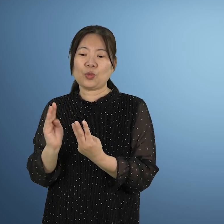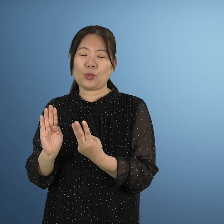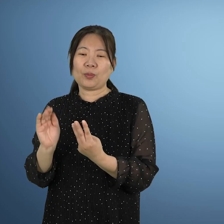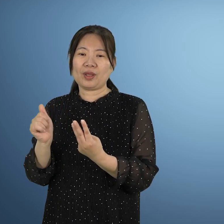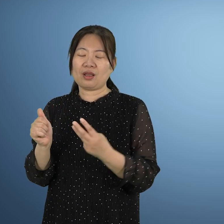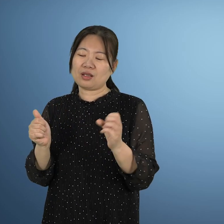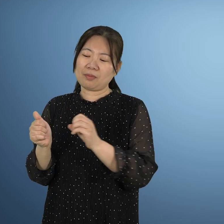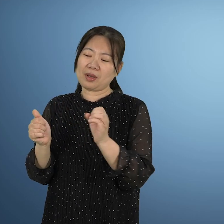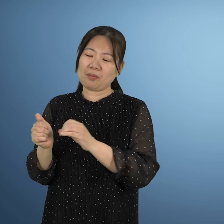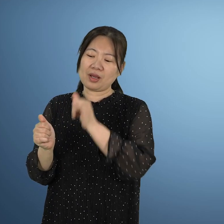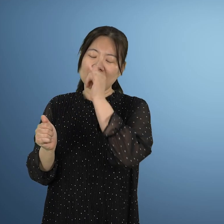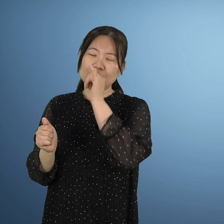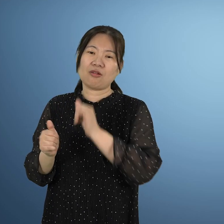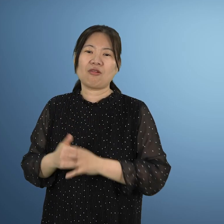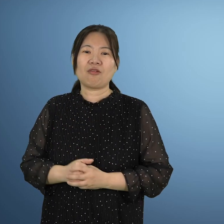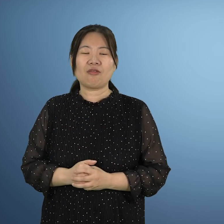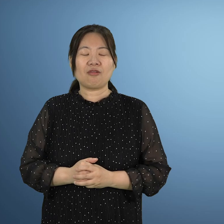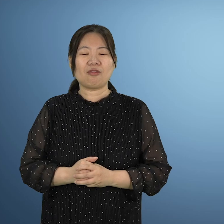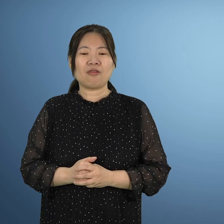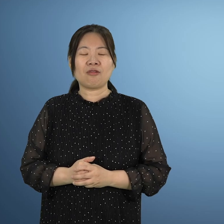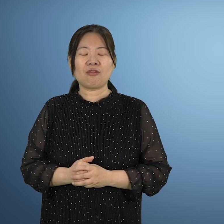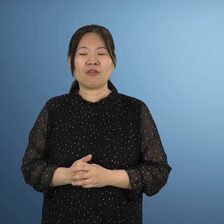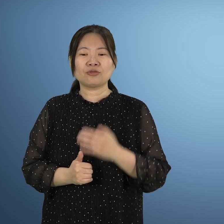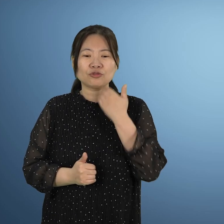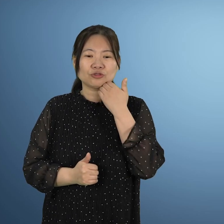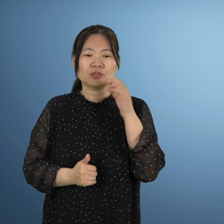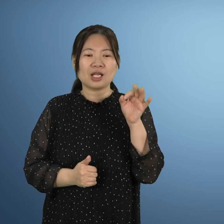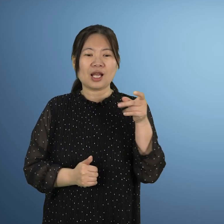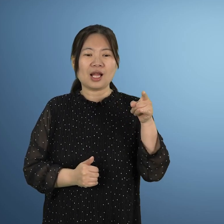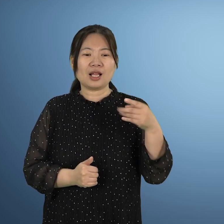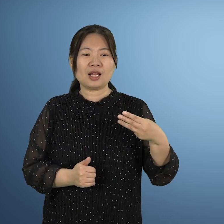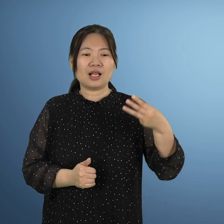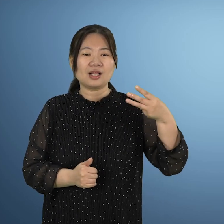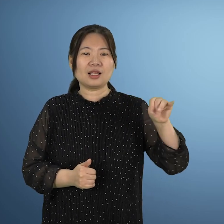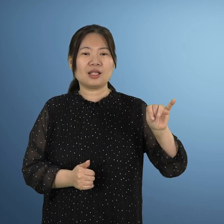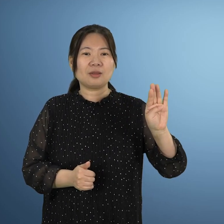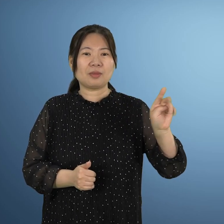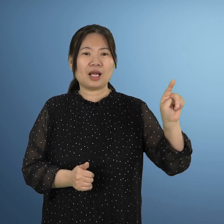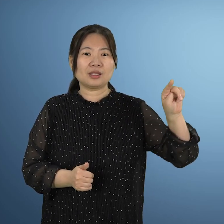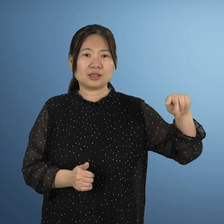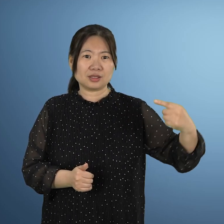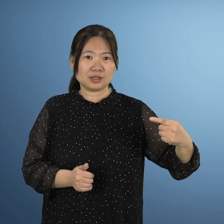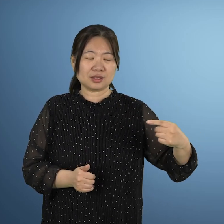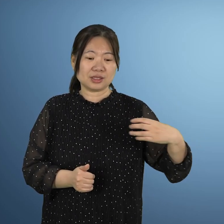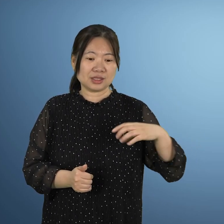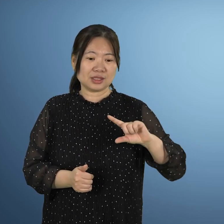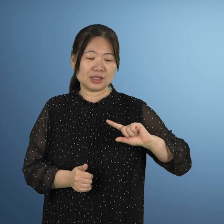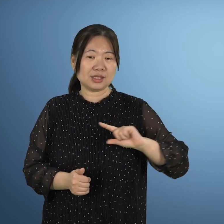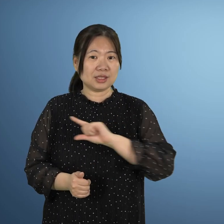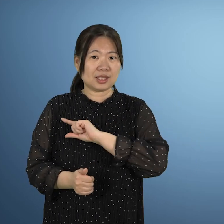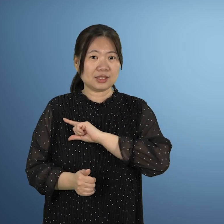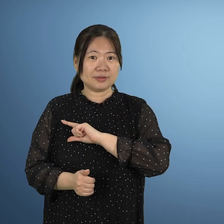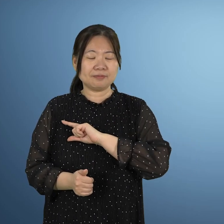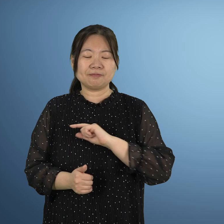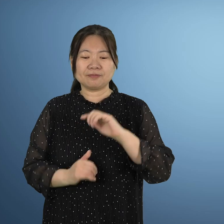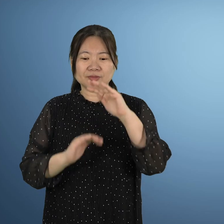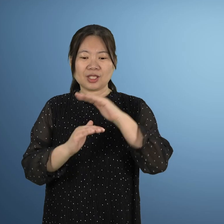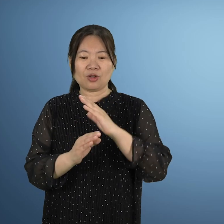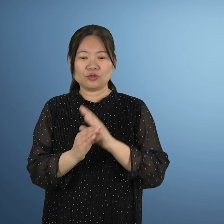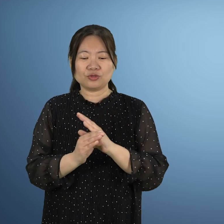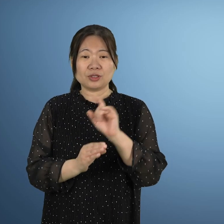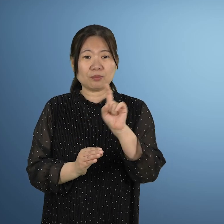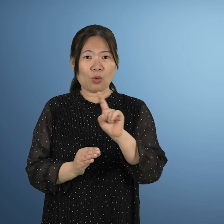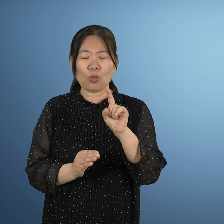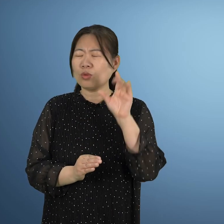얘기입니다. 이 말한 장본인은 엘리바스라는 친구예요. 이 본문의 요지는